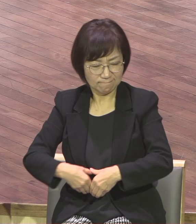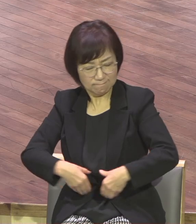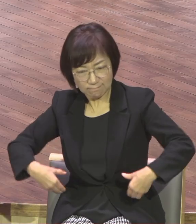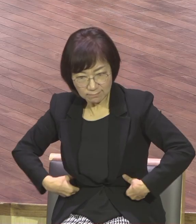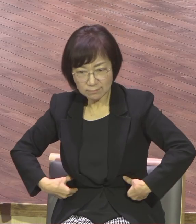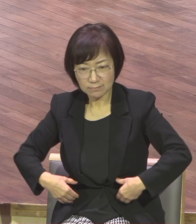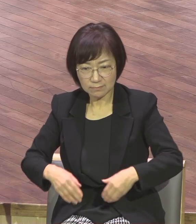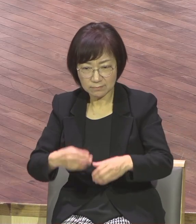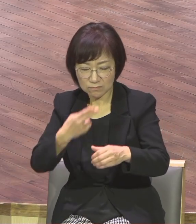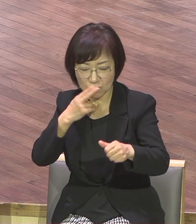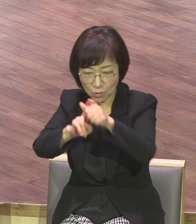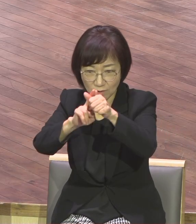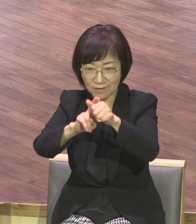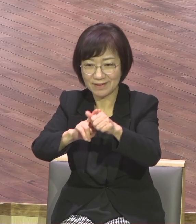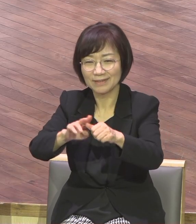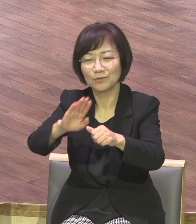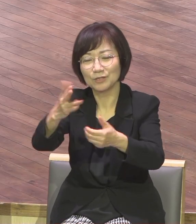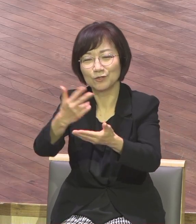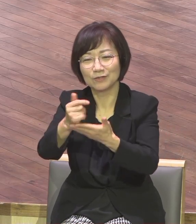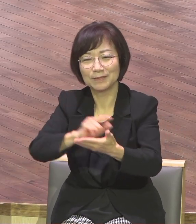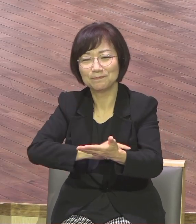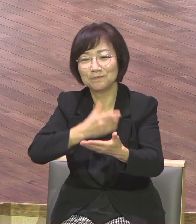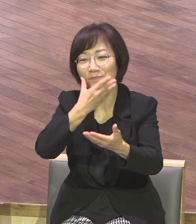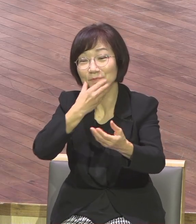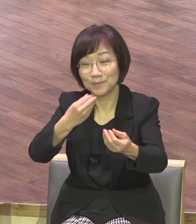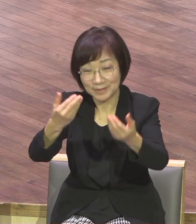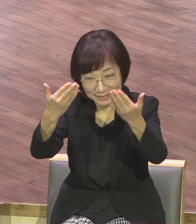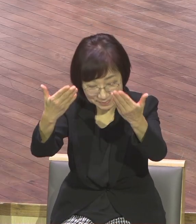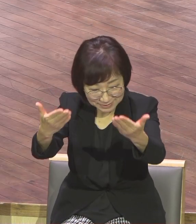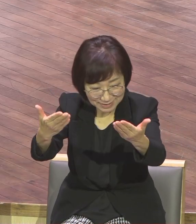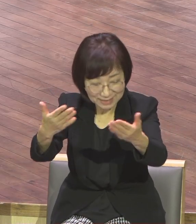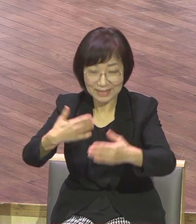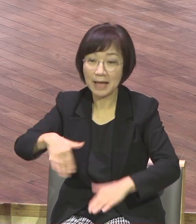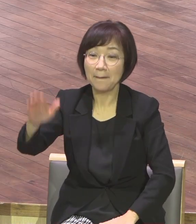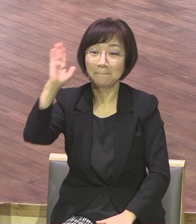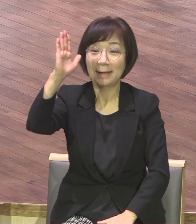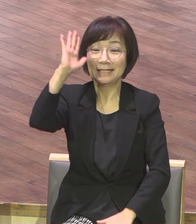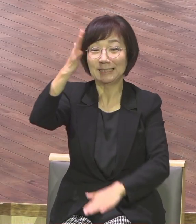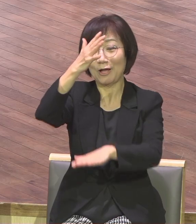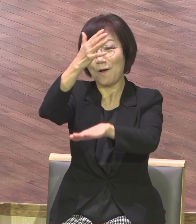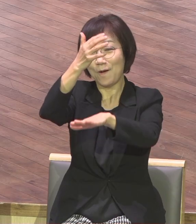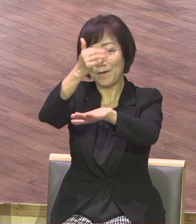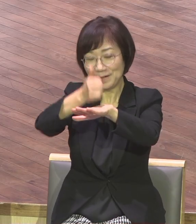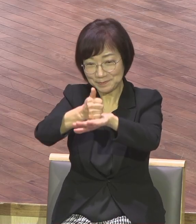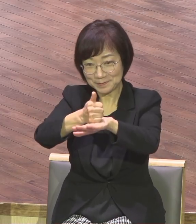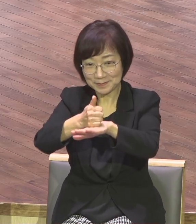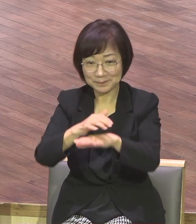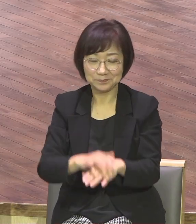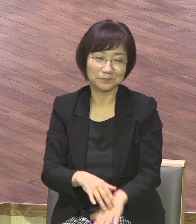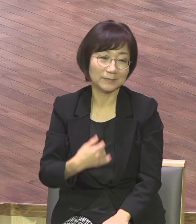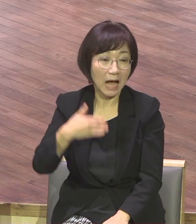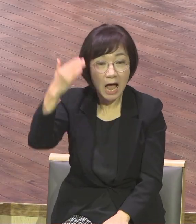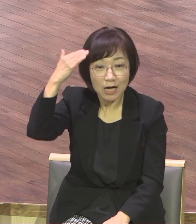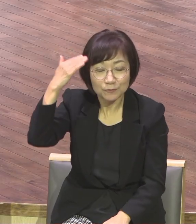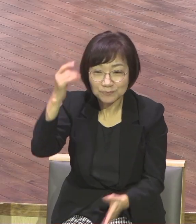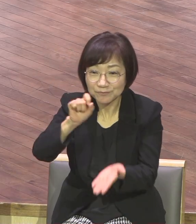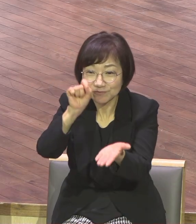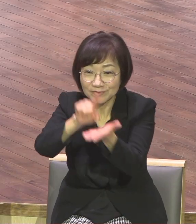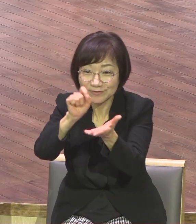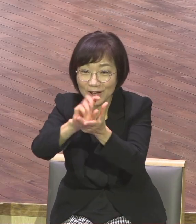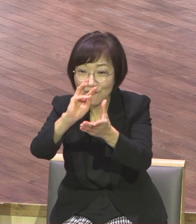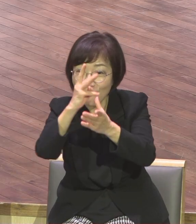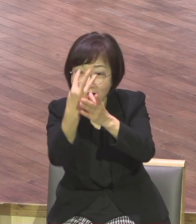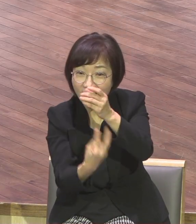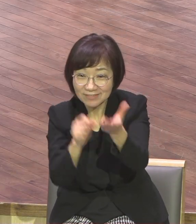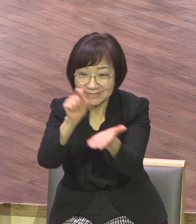언약적 도전하는 새해가 되시기를 주님으로 축복합니다. 결론입니다. 우리나라가 이번에 카타르